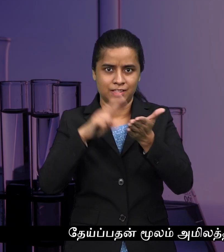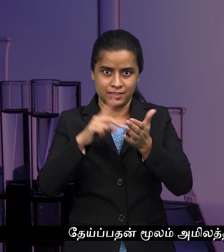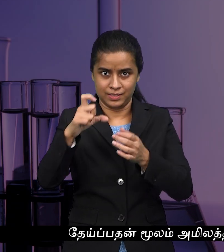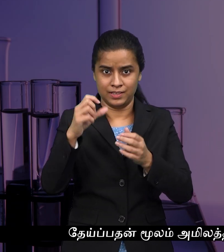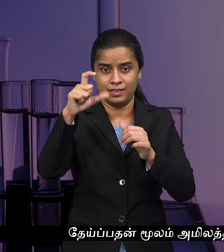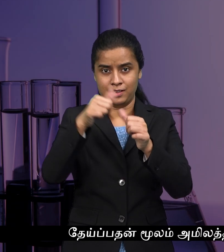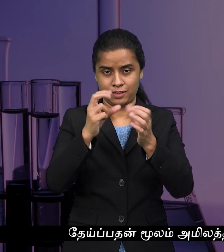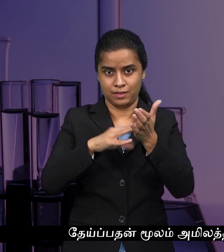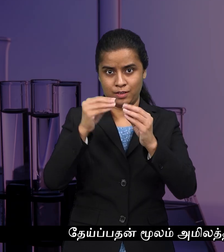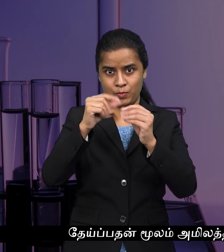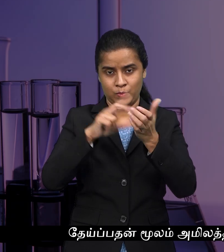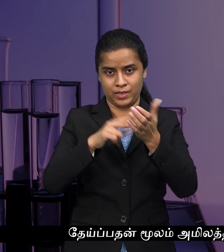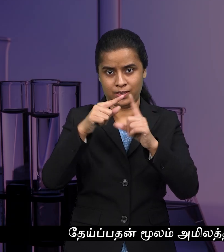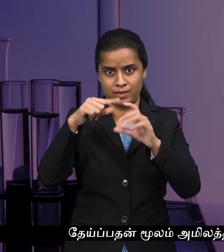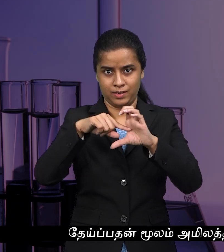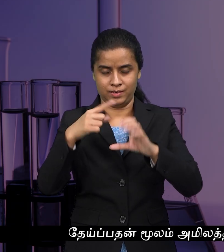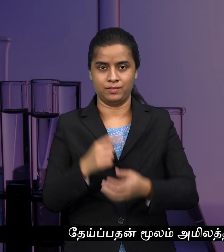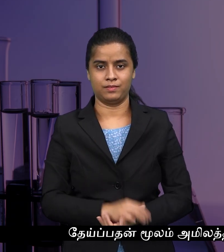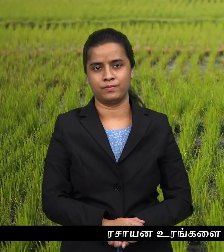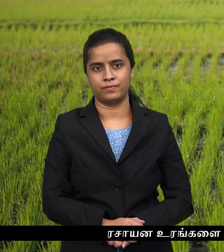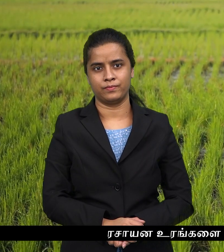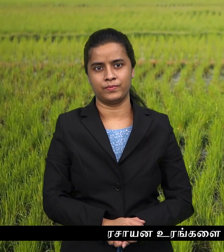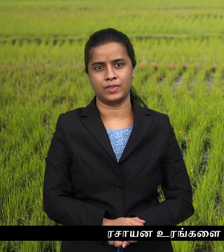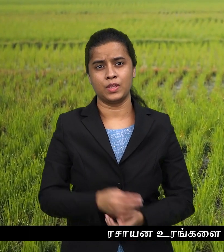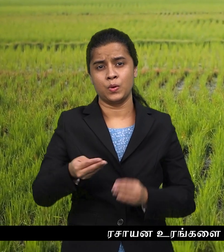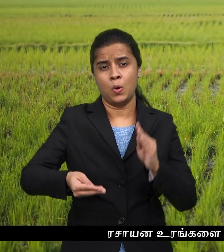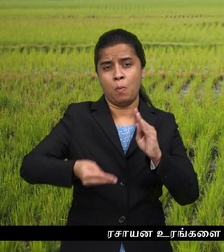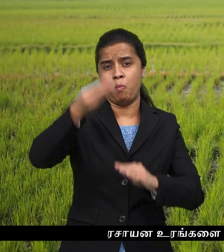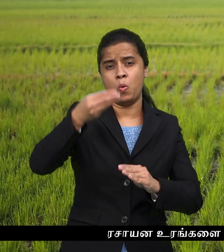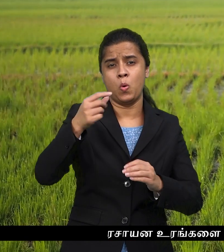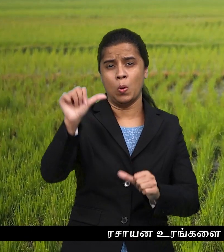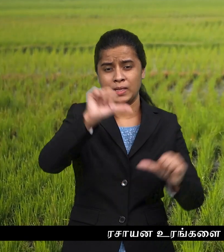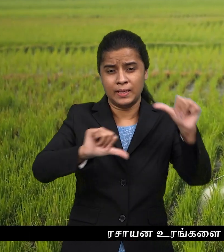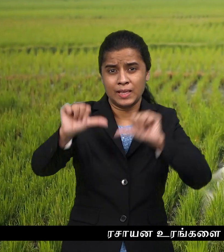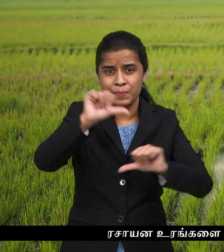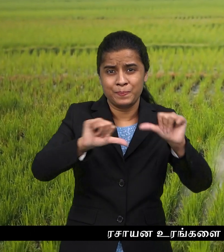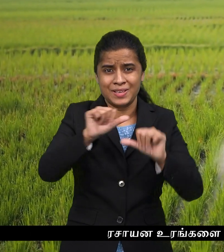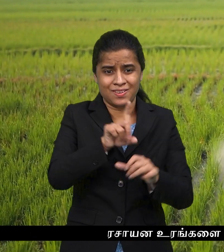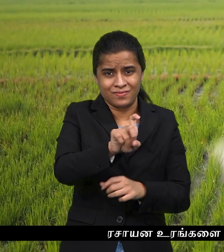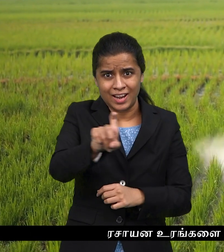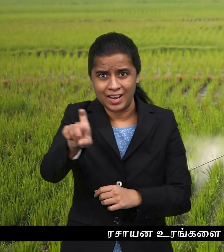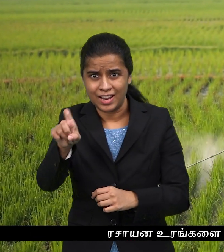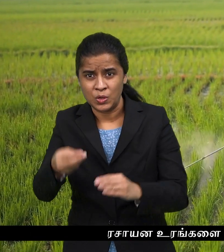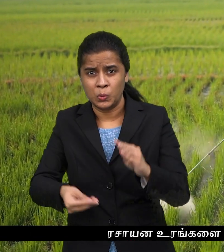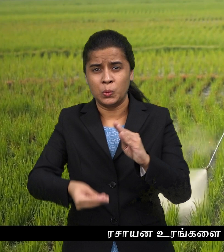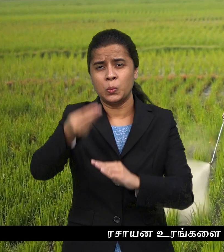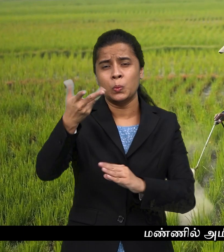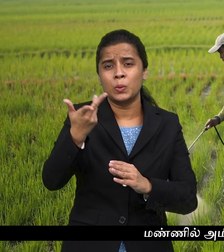அமிலத்தின் விளைவை நடுநிலைப்படுத்தலாம். ரசாயன உரங்களை அதிகமாக பயன்படுத்துவதால்